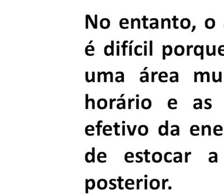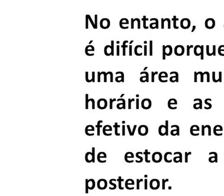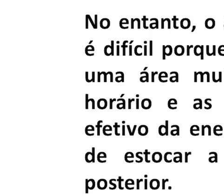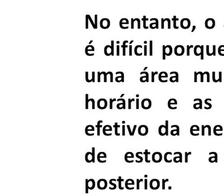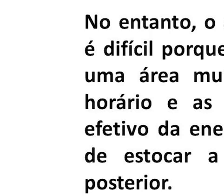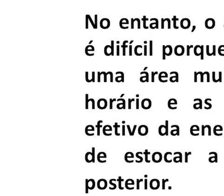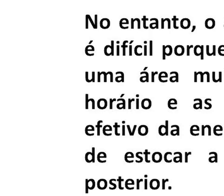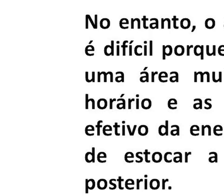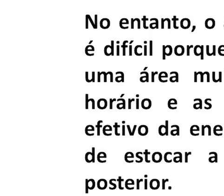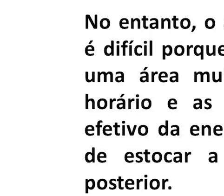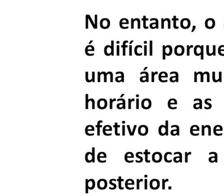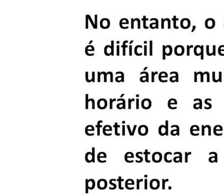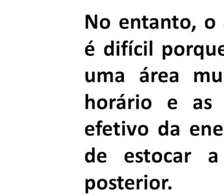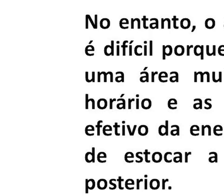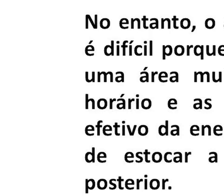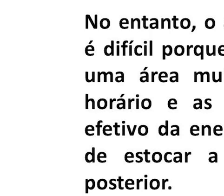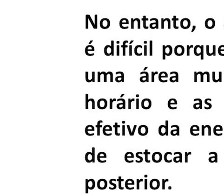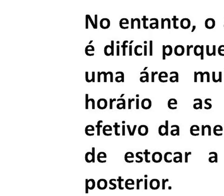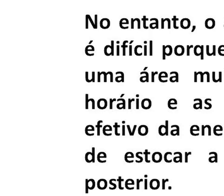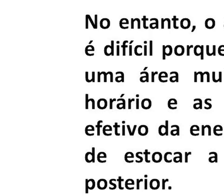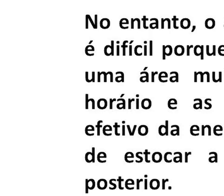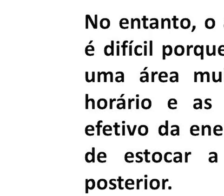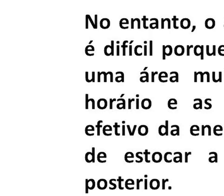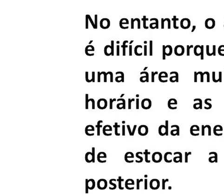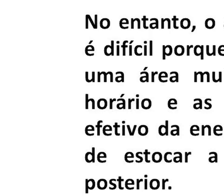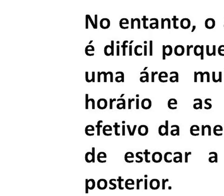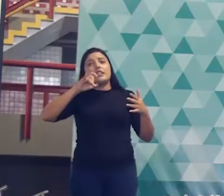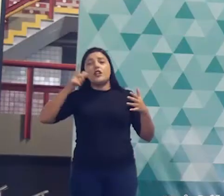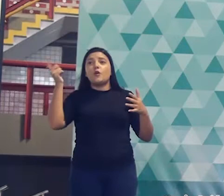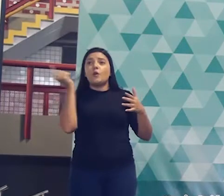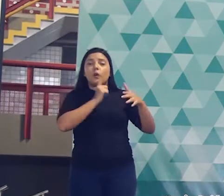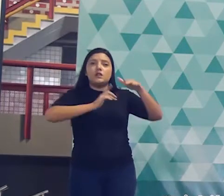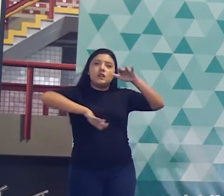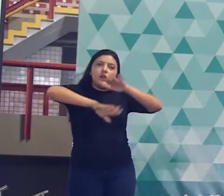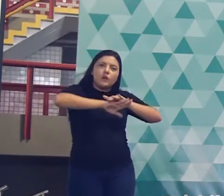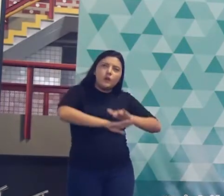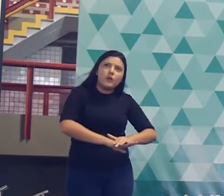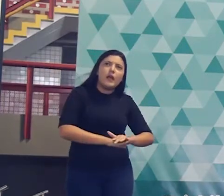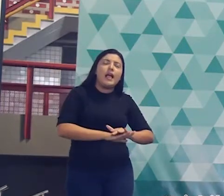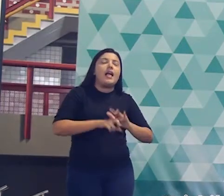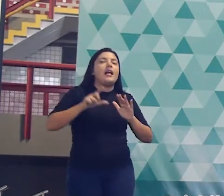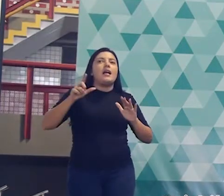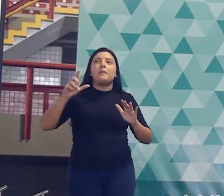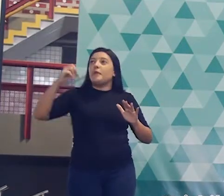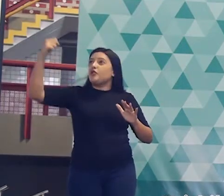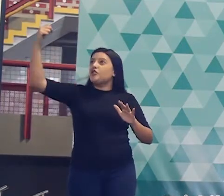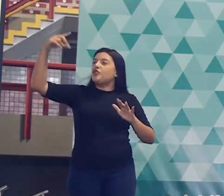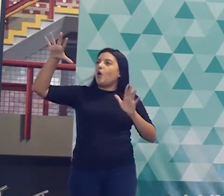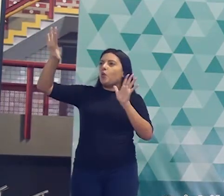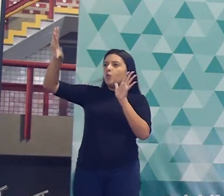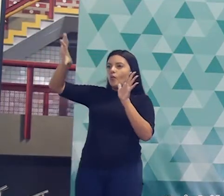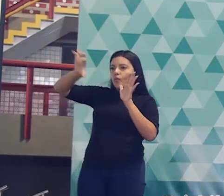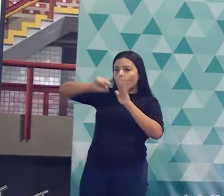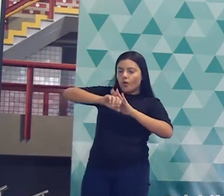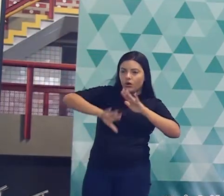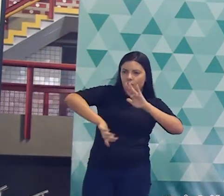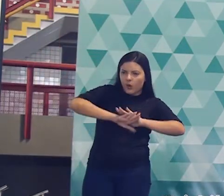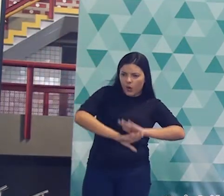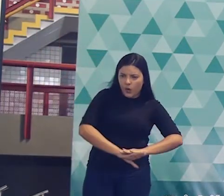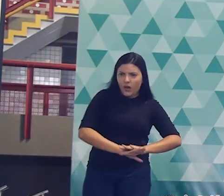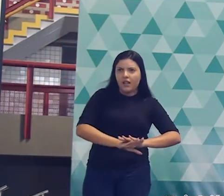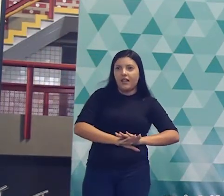posterior. Então, assim, galera, se nós conseguimos armazenar toda a energia do Sol para usar depois, era maravilhoso. Só que, infelizmente, a gente não